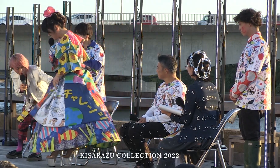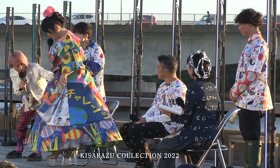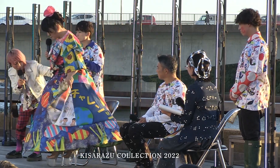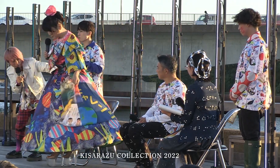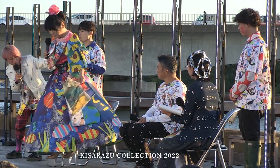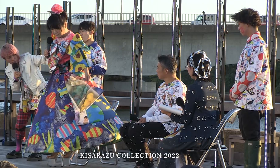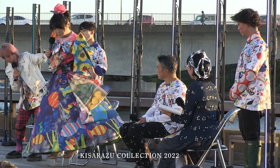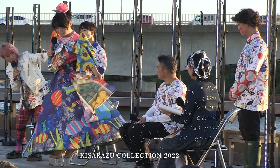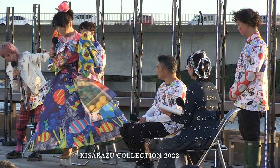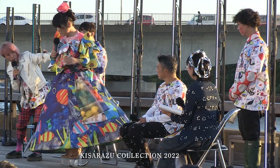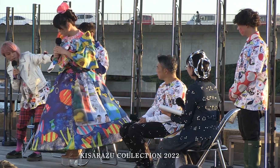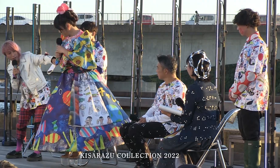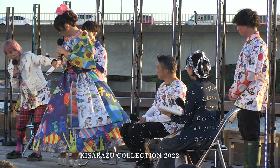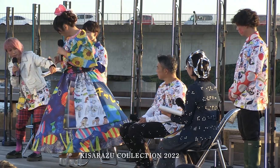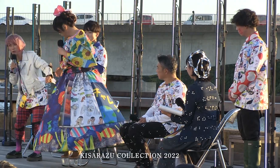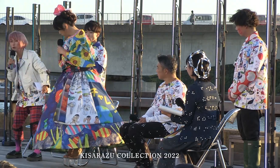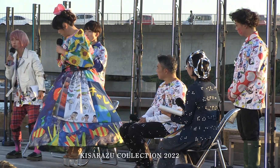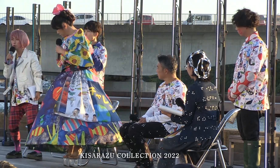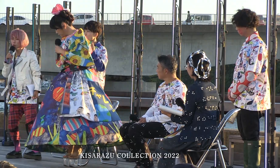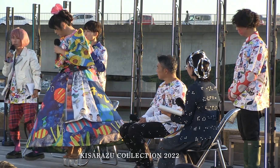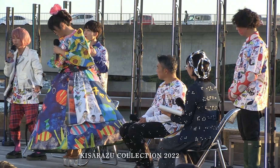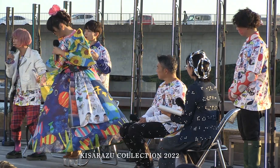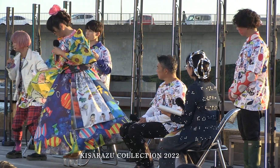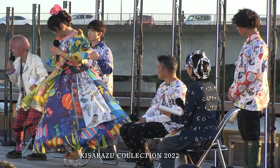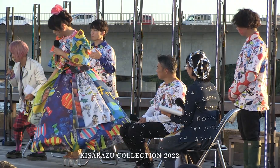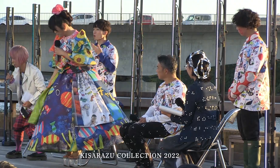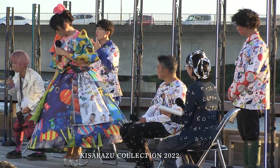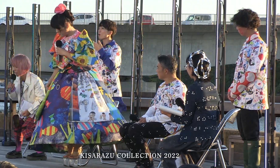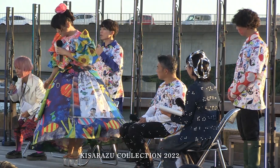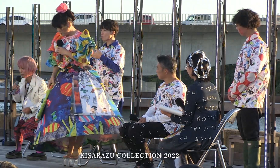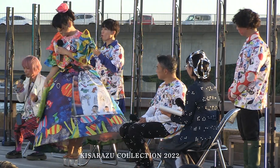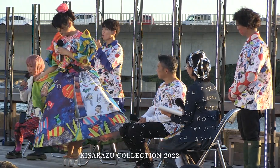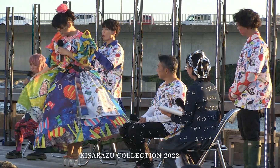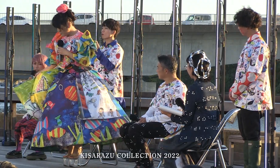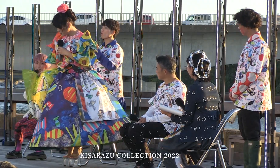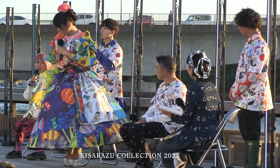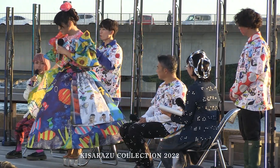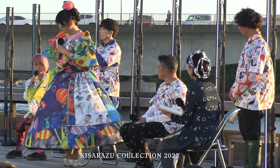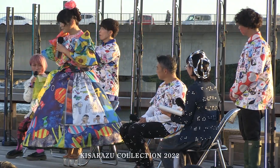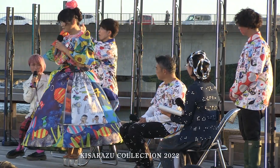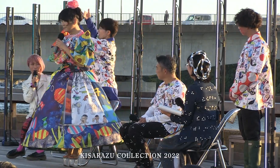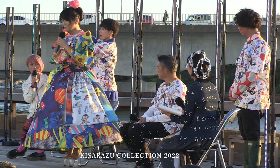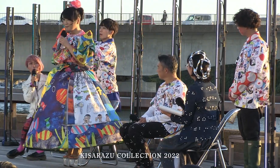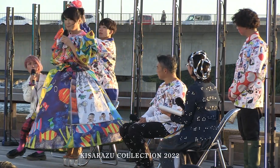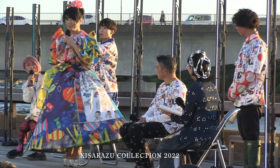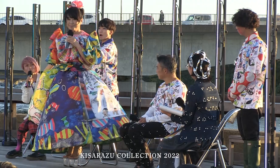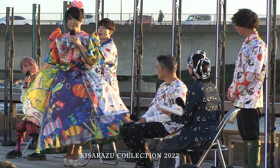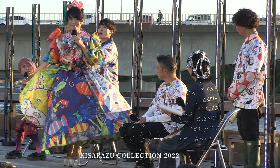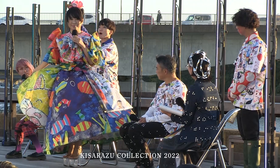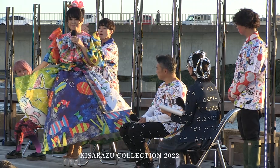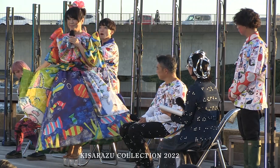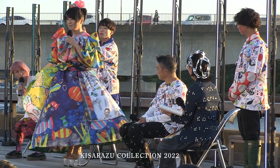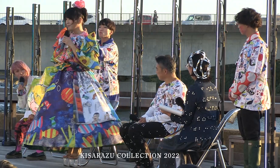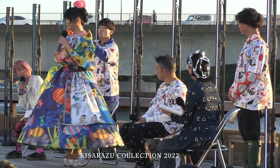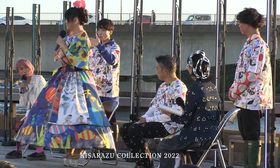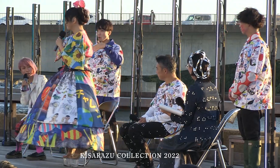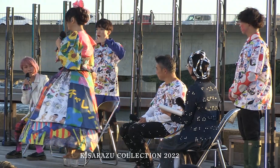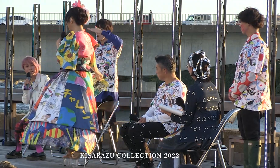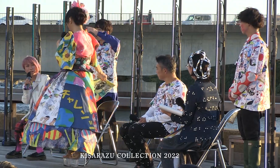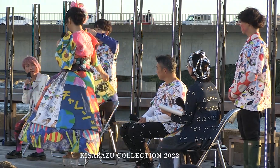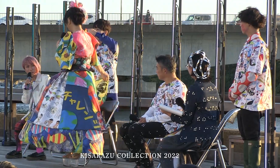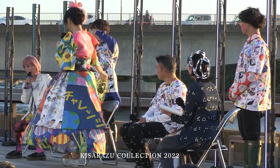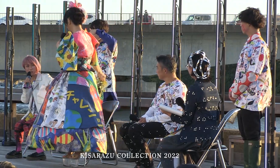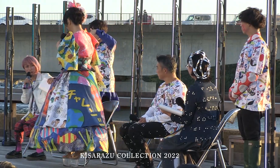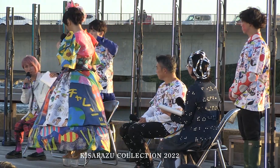ちが描いた絵なんですよね。あとは学校の壁画だったりとか、タイル画だったりとか、工房の写真だったりとか、